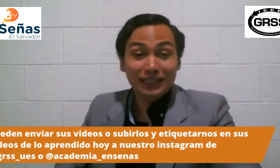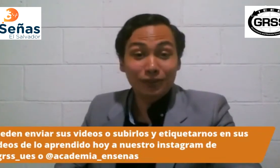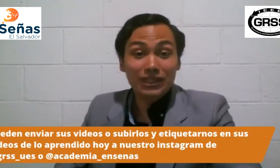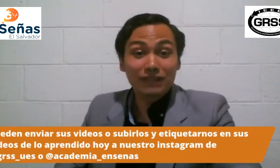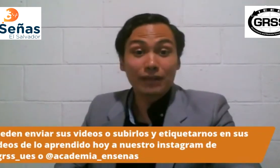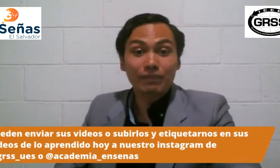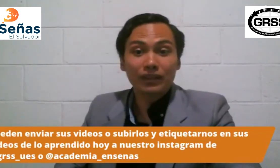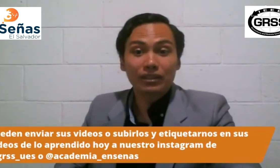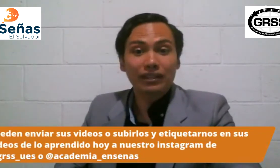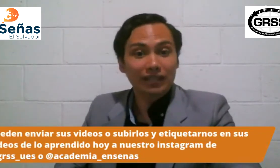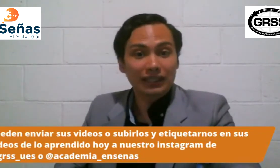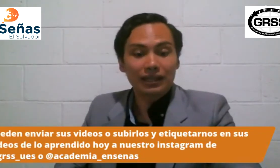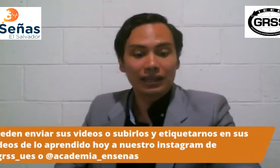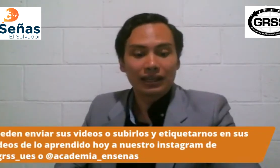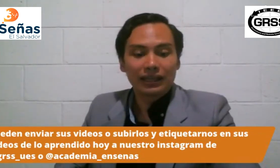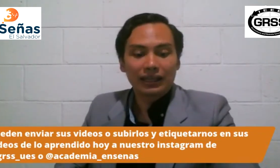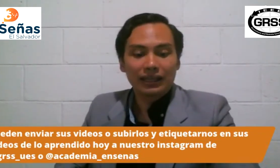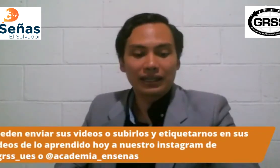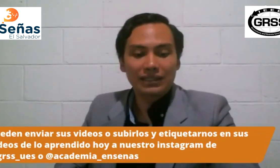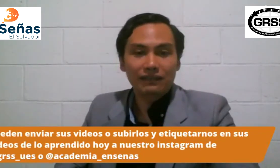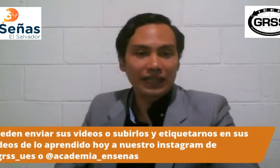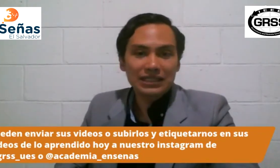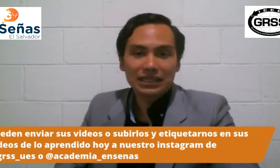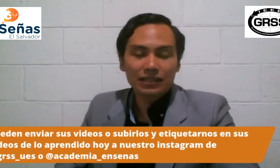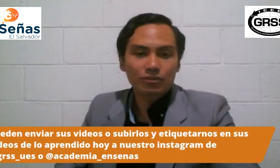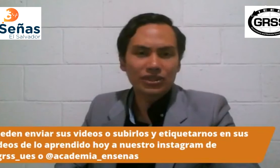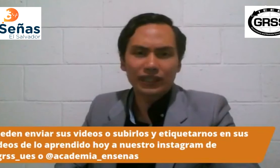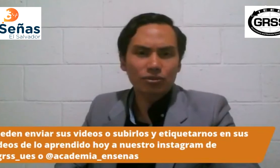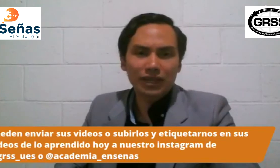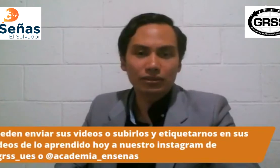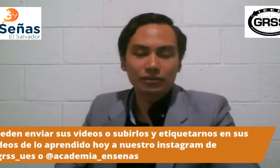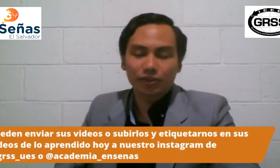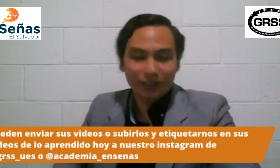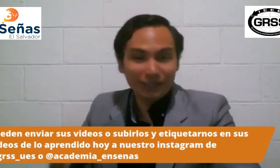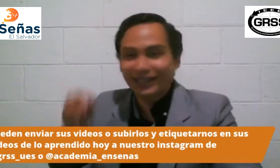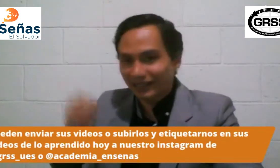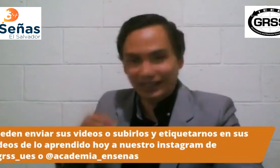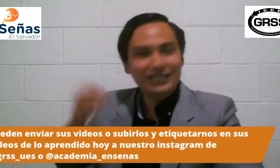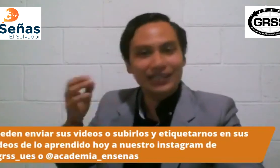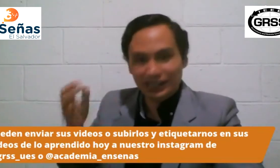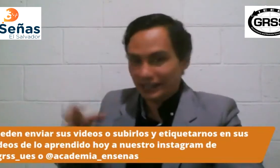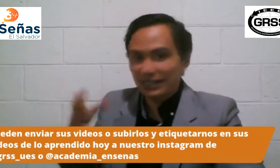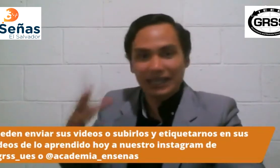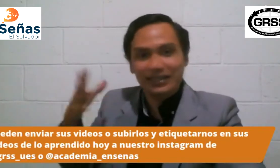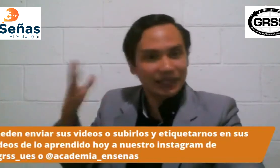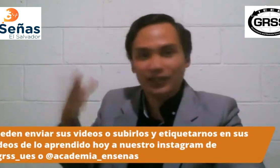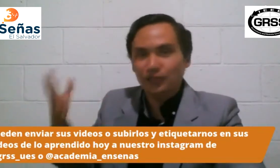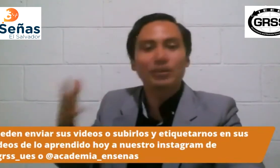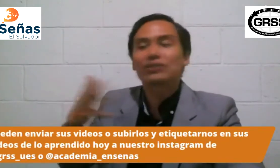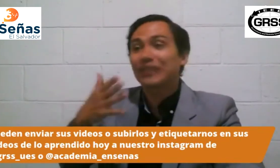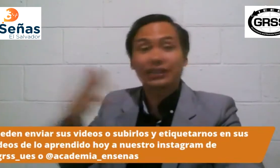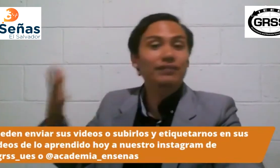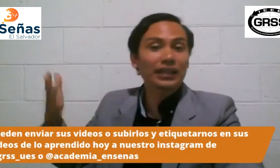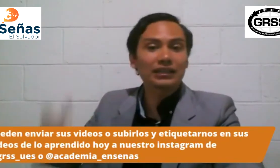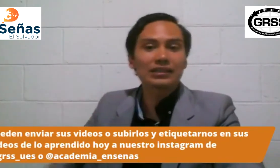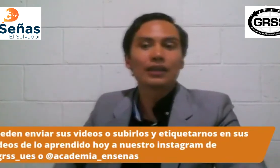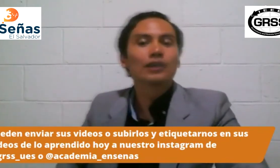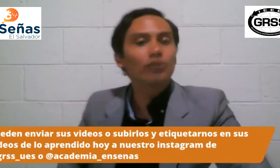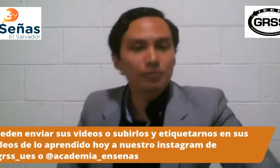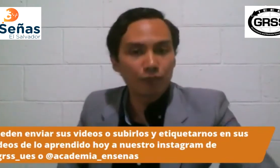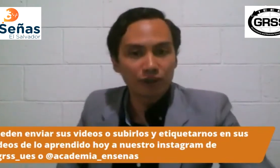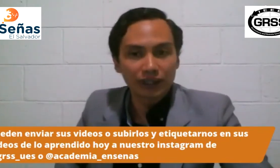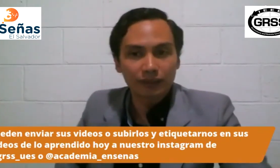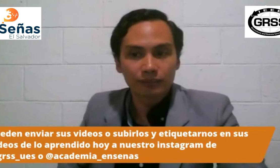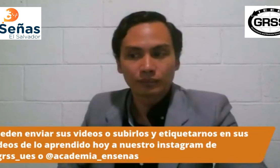más inclusiva, donde de verdad las diferencias como seres humanos, porque es una característica esencial de ser seres humanos, ser diferentes,